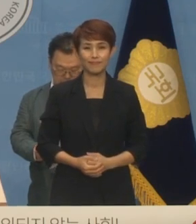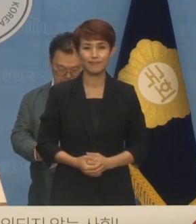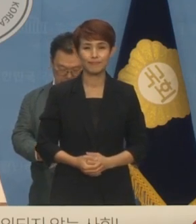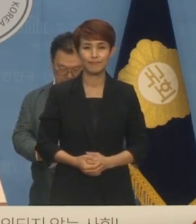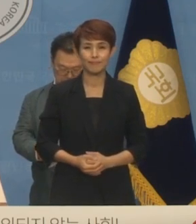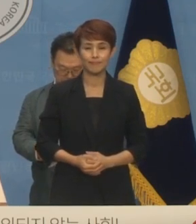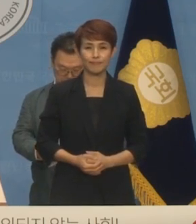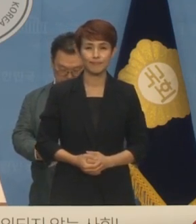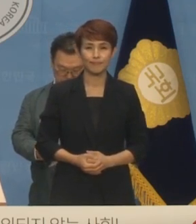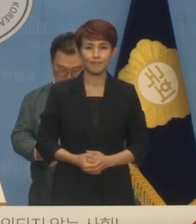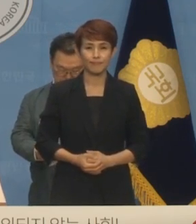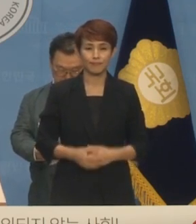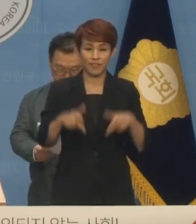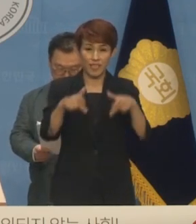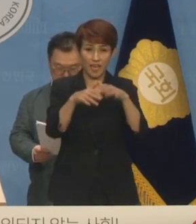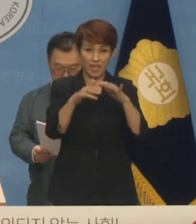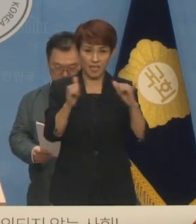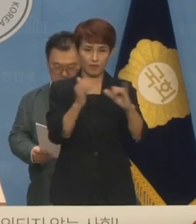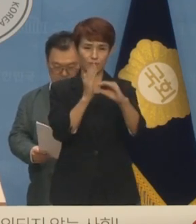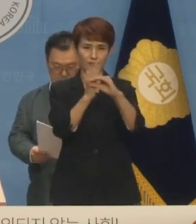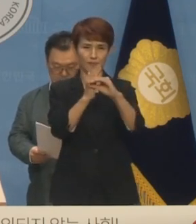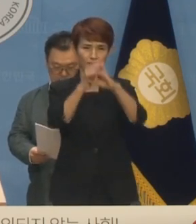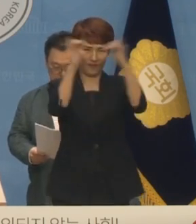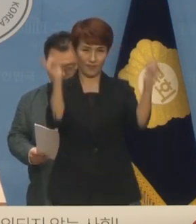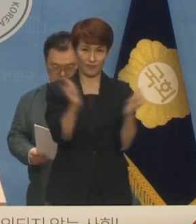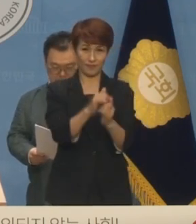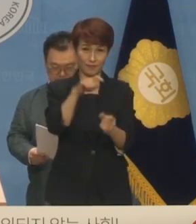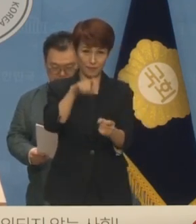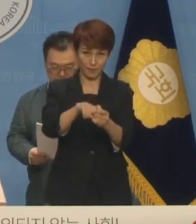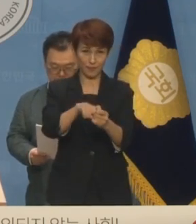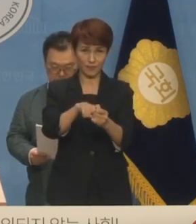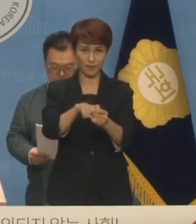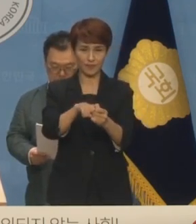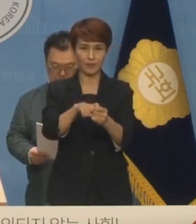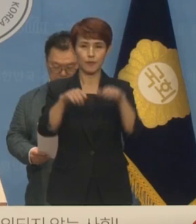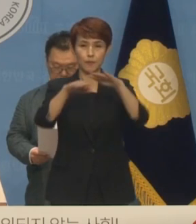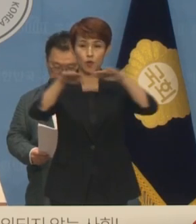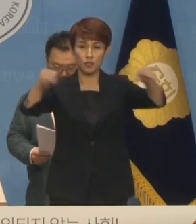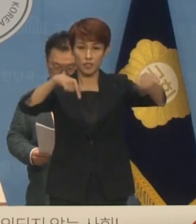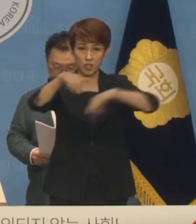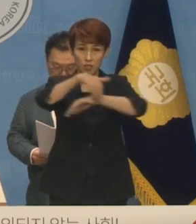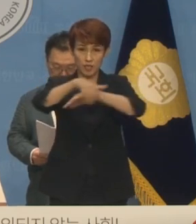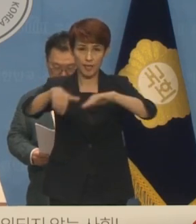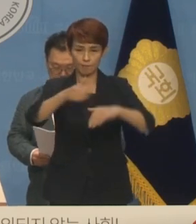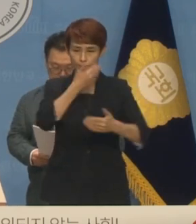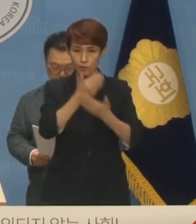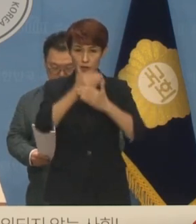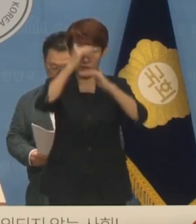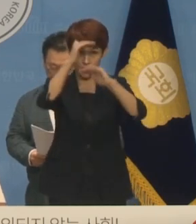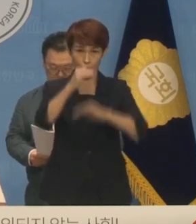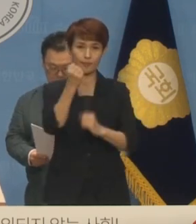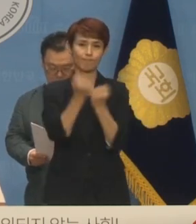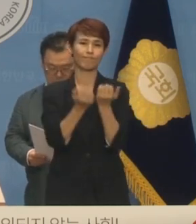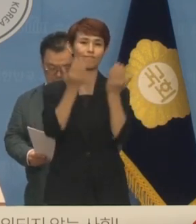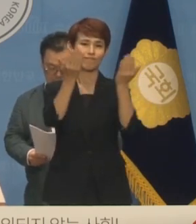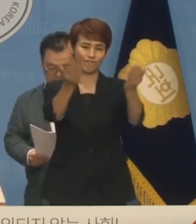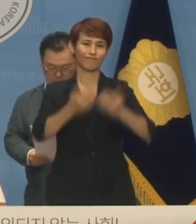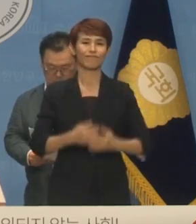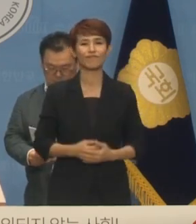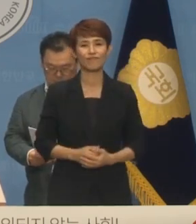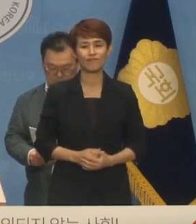이에 더하여 장애 주류화 실현을 위한 장애평등 정책법안의 핵심 내용을 말씀드리겠습니다.